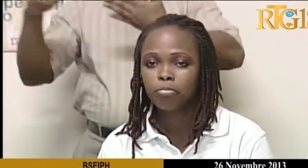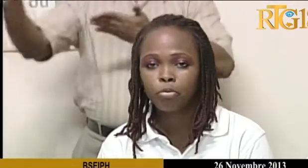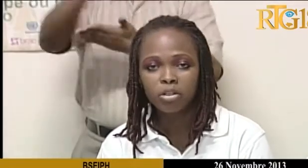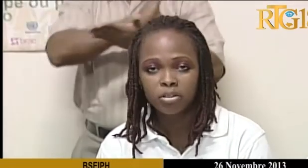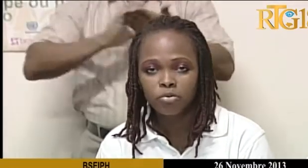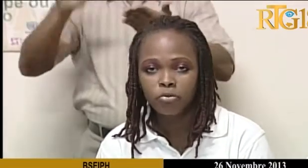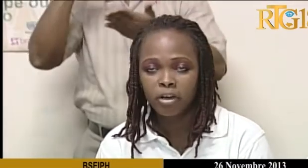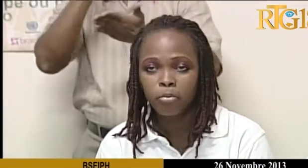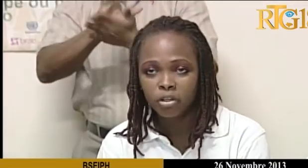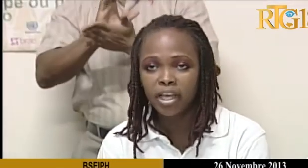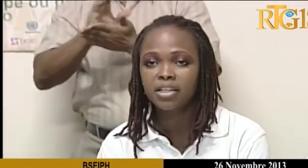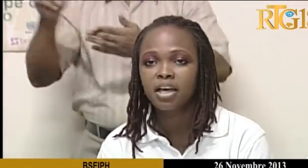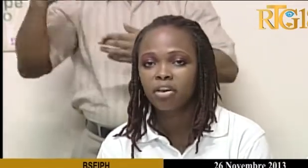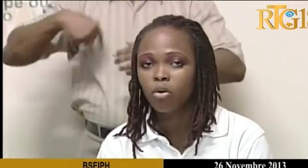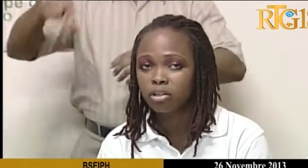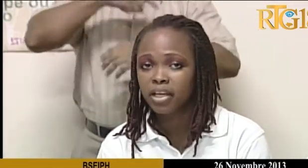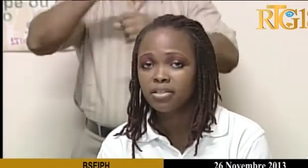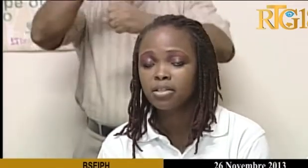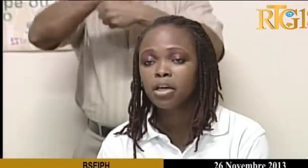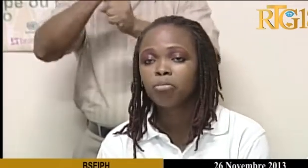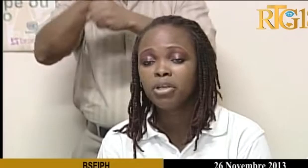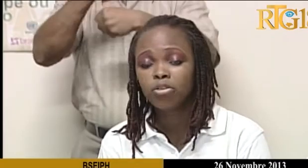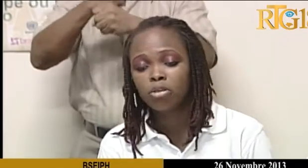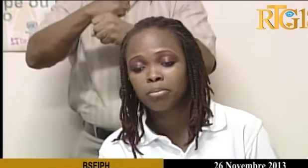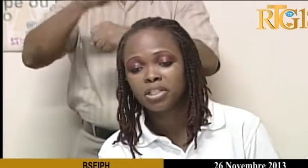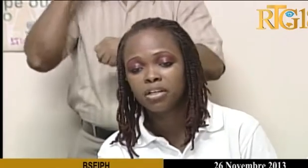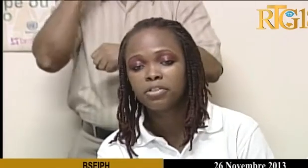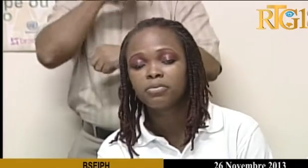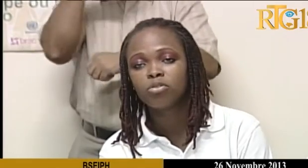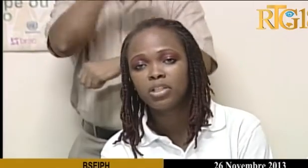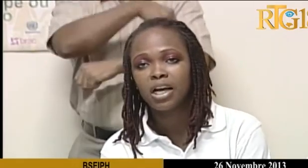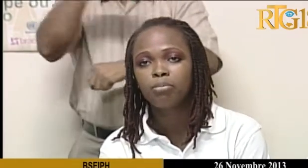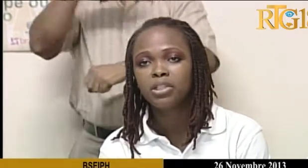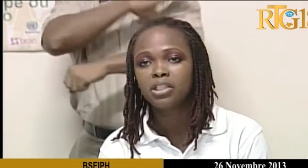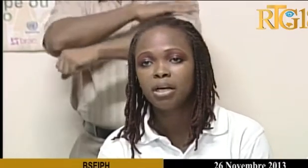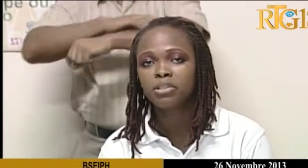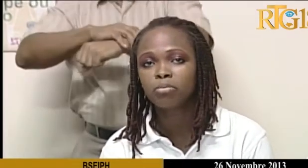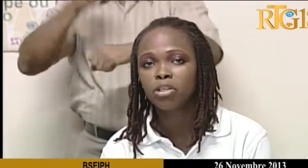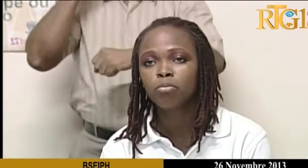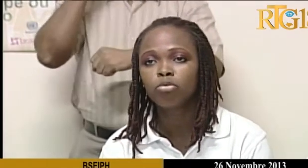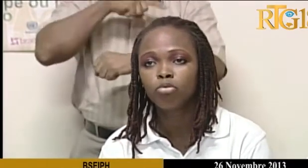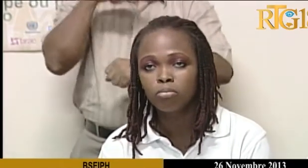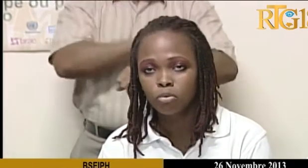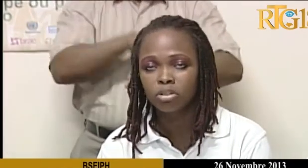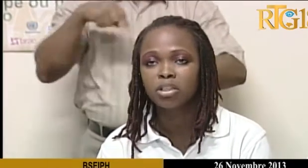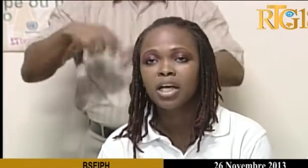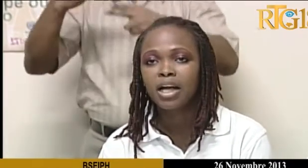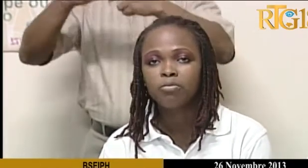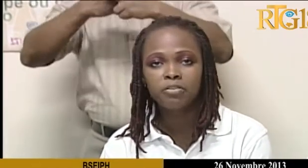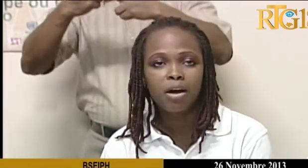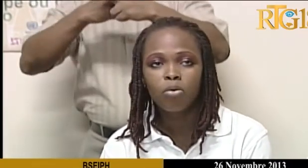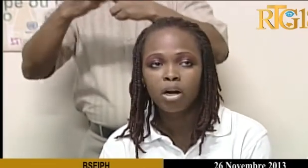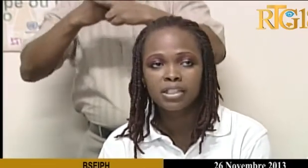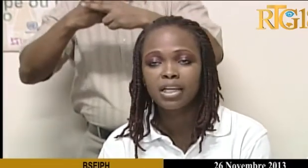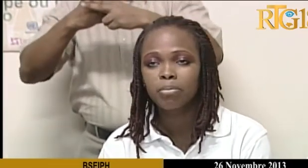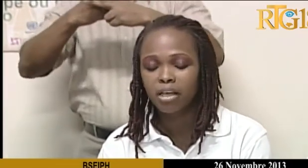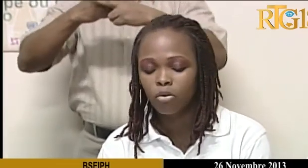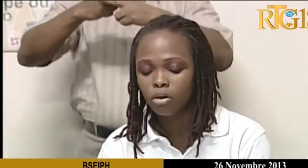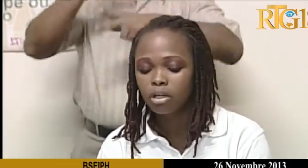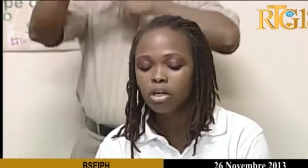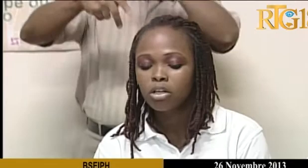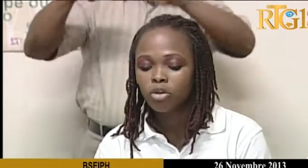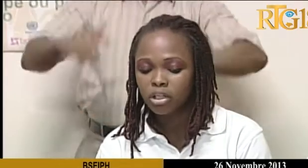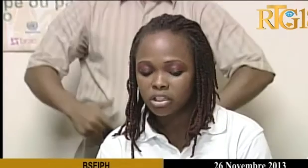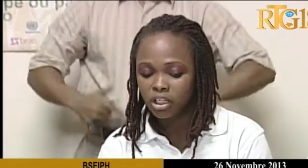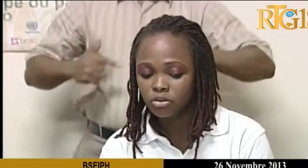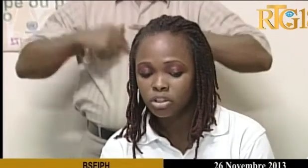et nous fait prothèse avec orthèse. Bientôt n'a bien service physiothérapie qui est disponible pour tout le monde qui vivent un handicap